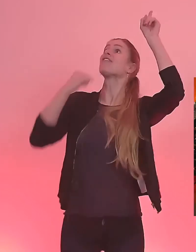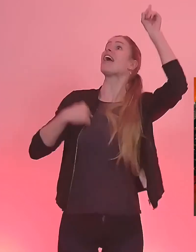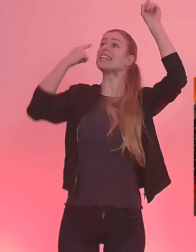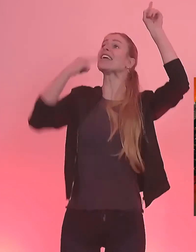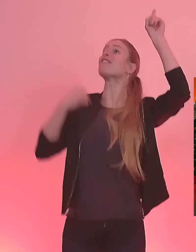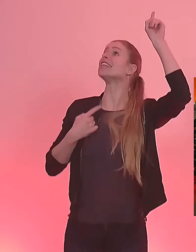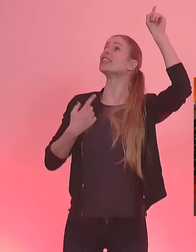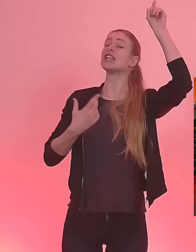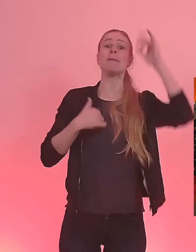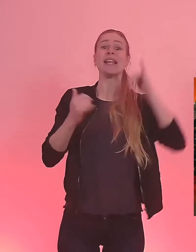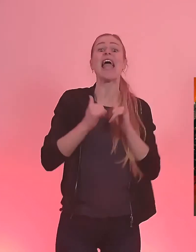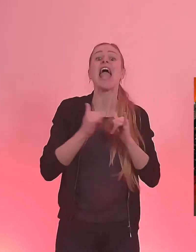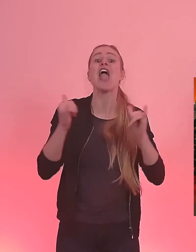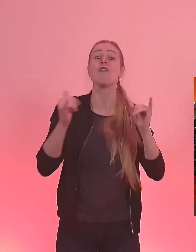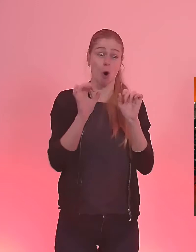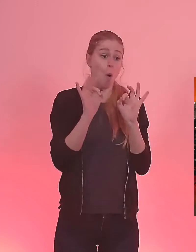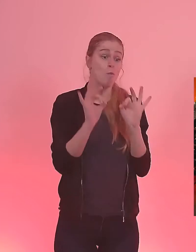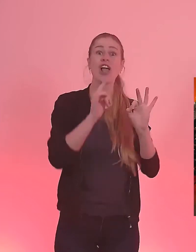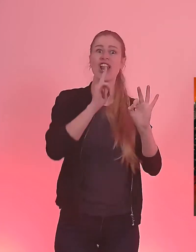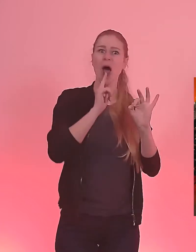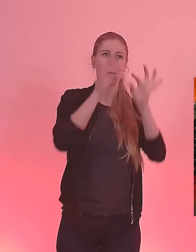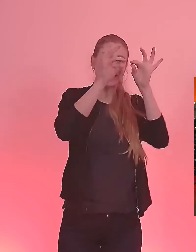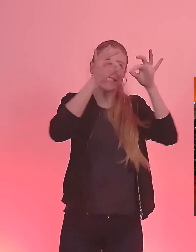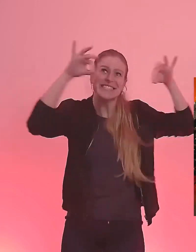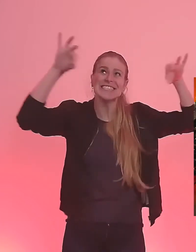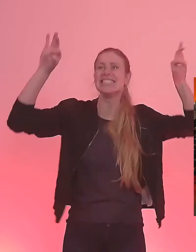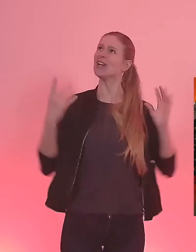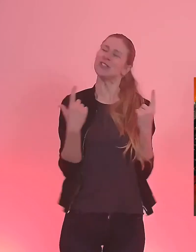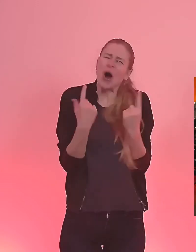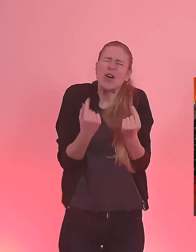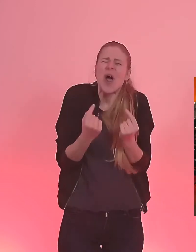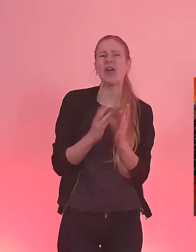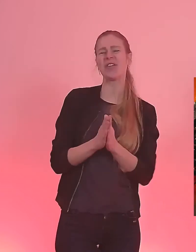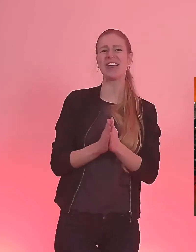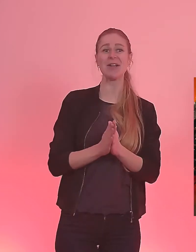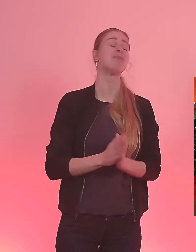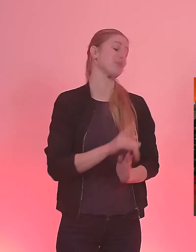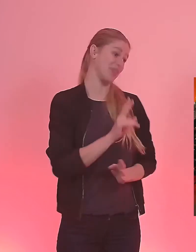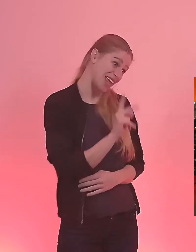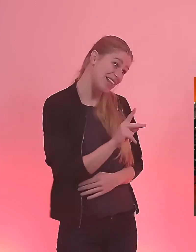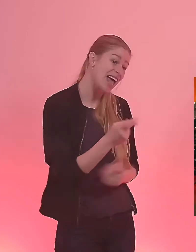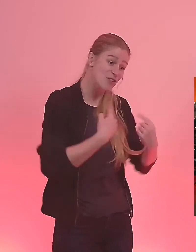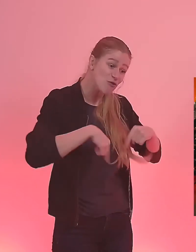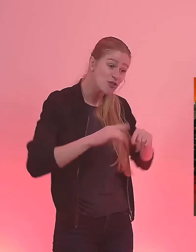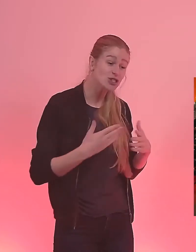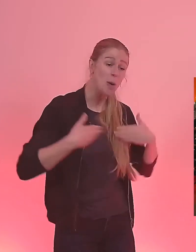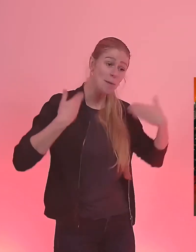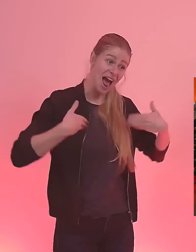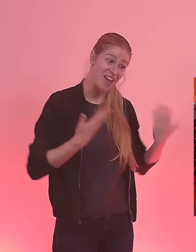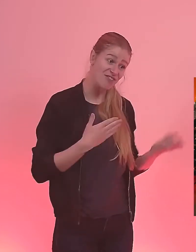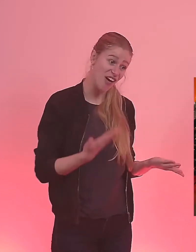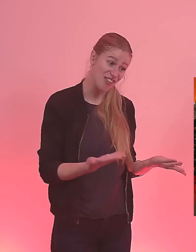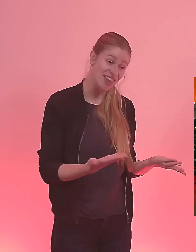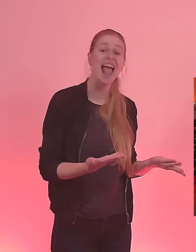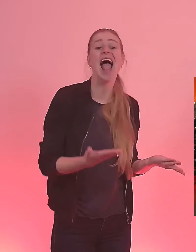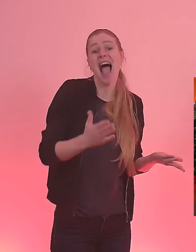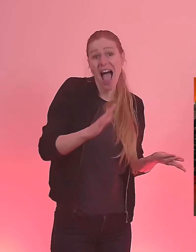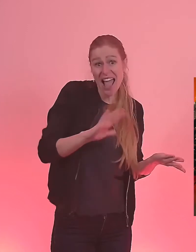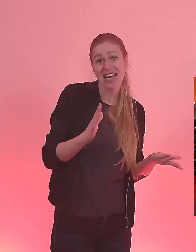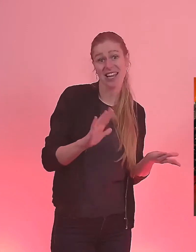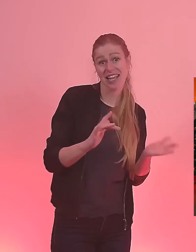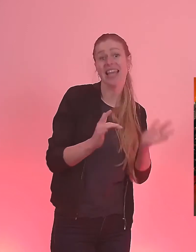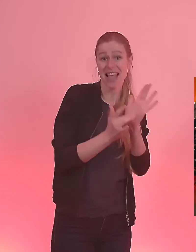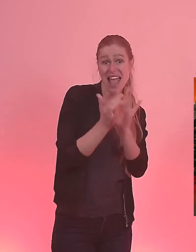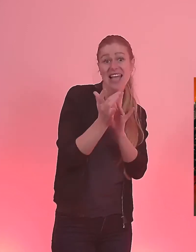Met heel veel mooie lampjes. Vind ik dat zo leuk. Inderdaad, en wij worden daar zo blij van. En eigenlijk is Jezus net